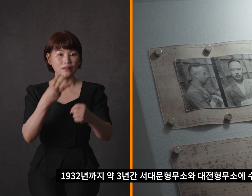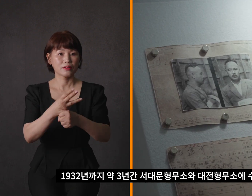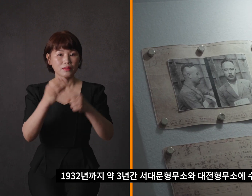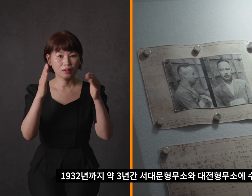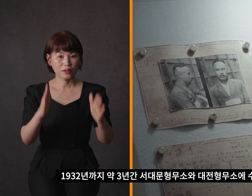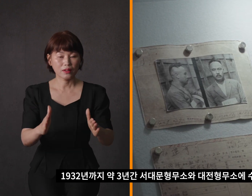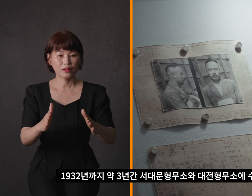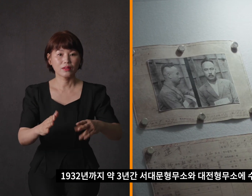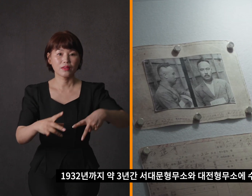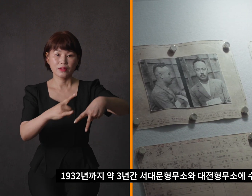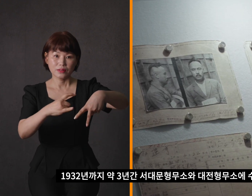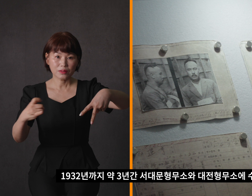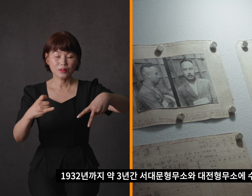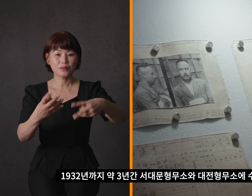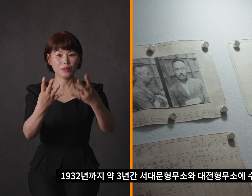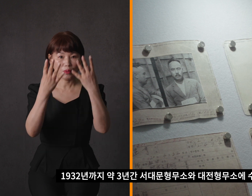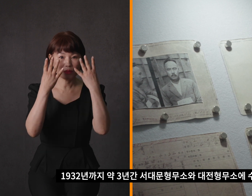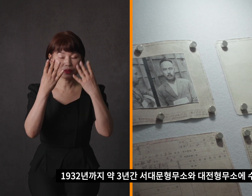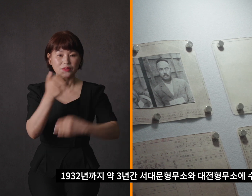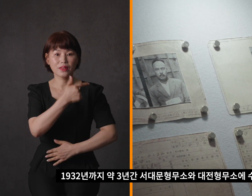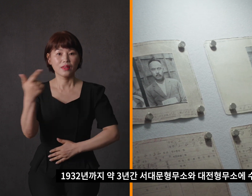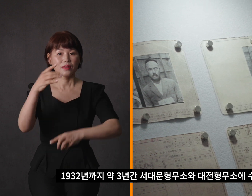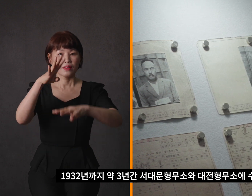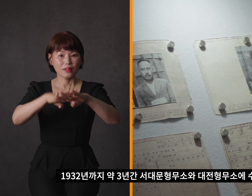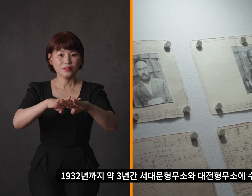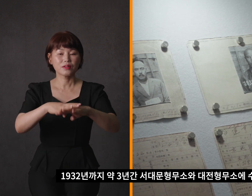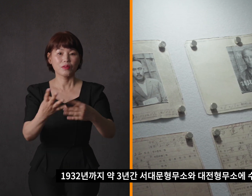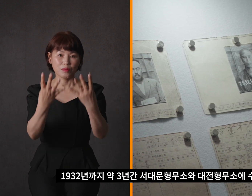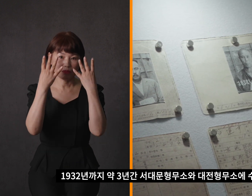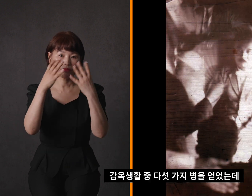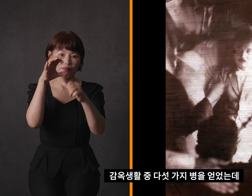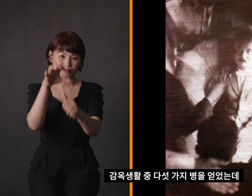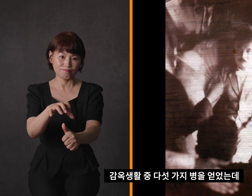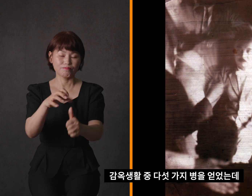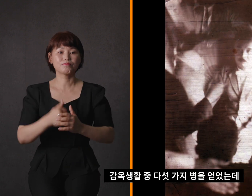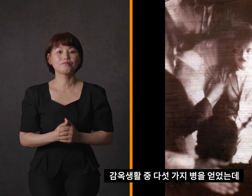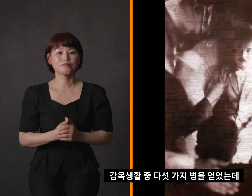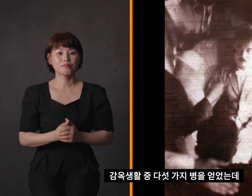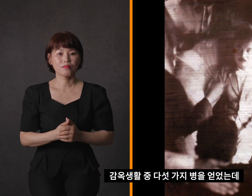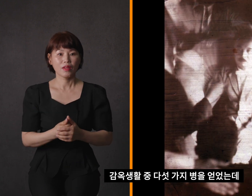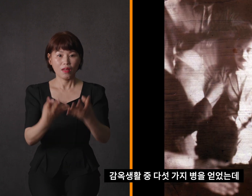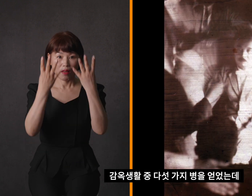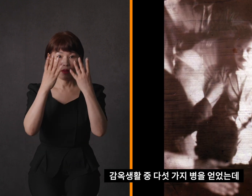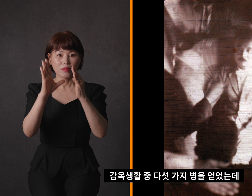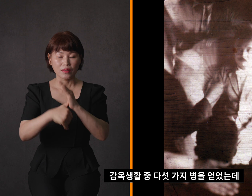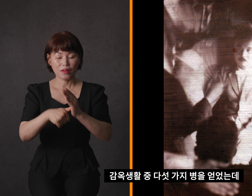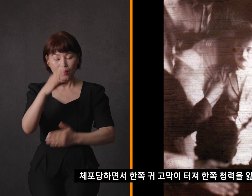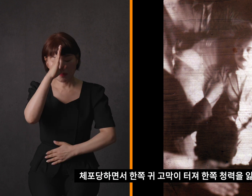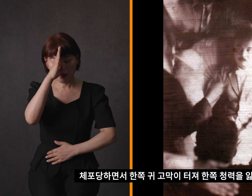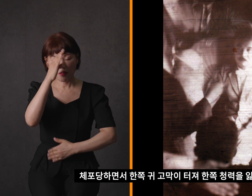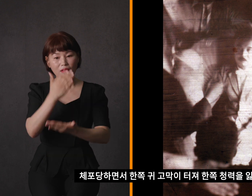1932년까지 약 3년간 서대문 형무소와 대전 형무소에 수감됩니다. 감옥 생활 중 5가지 병을